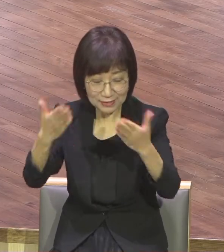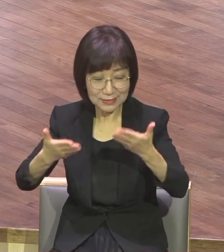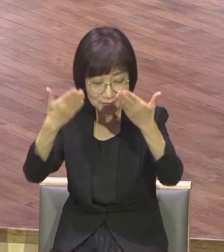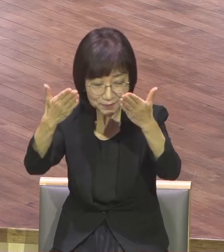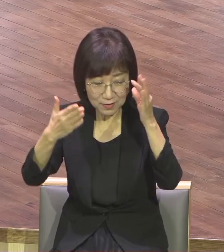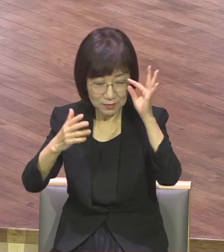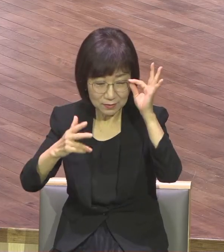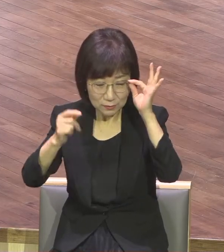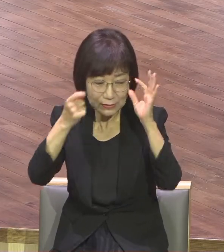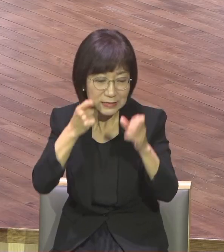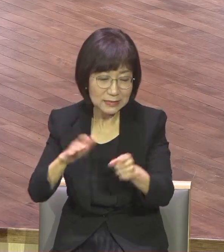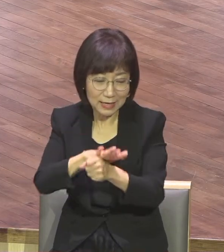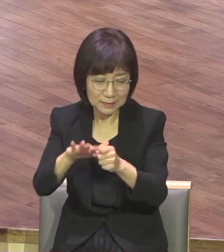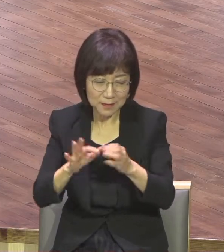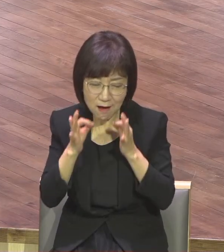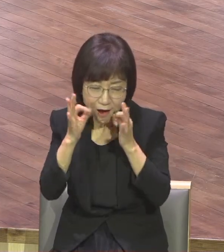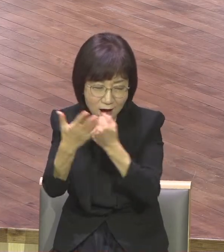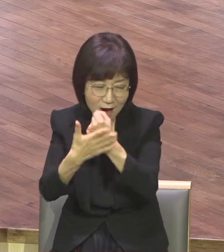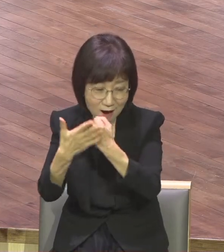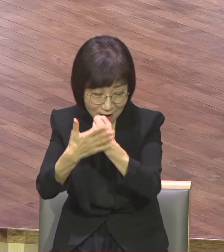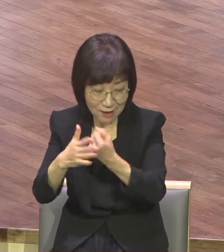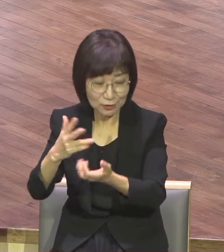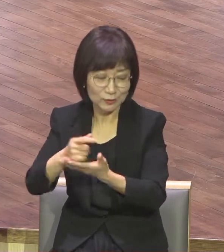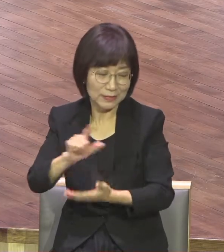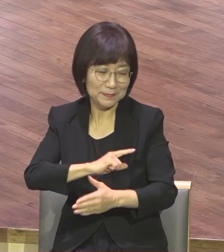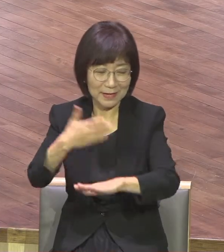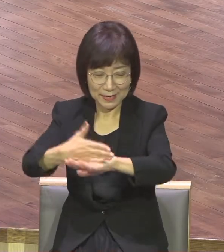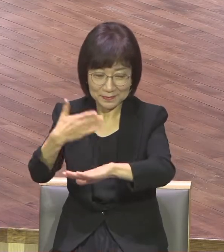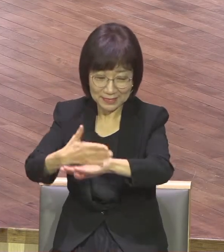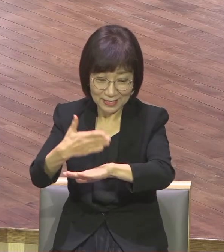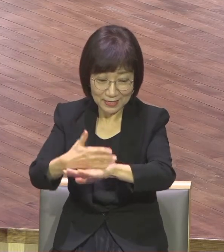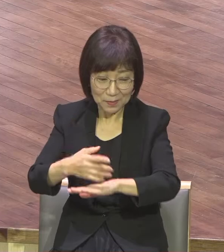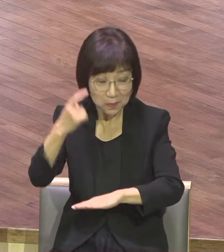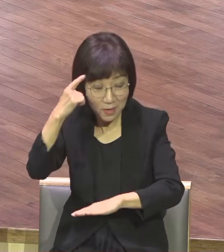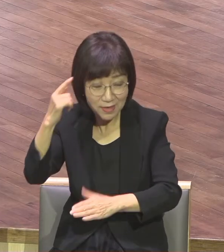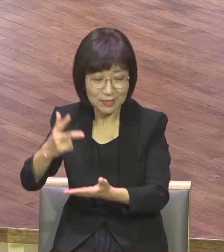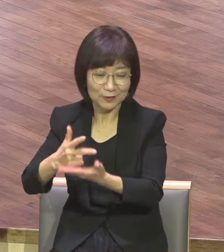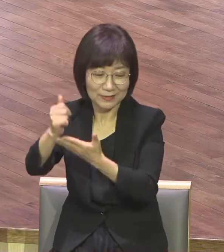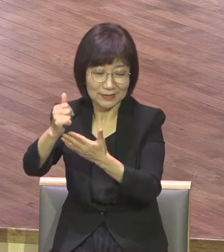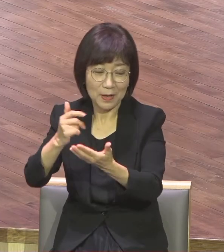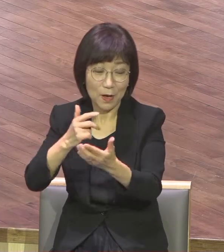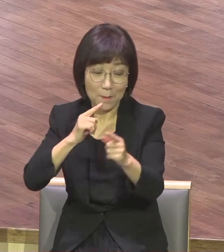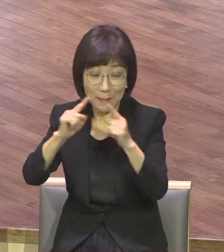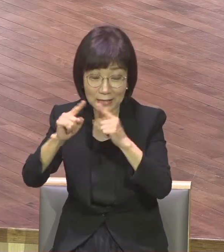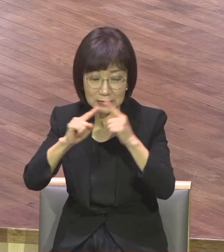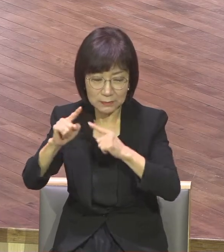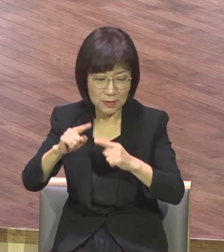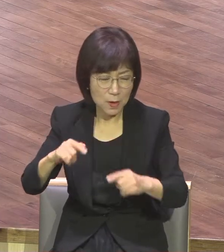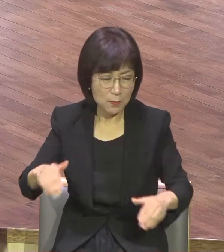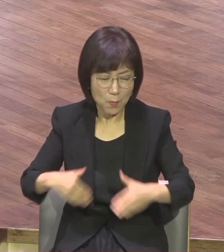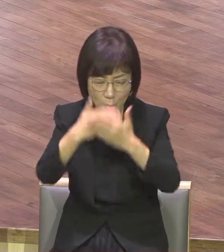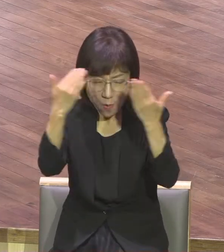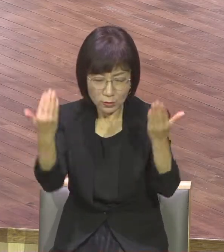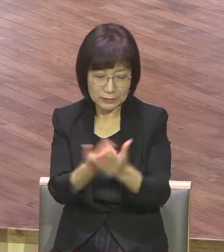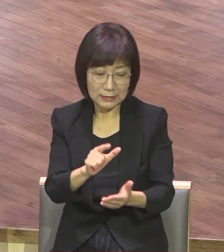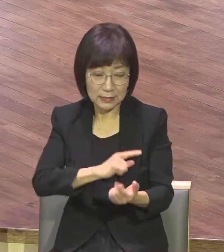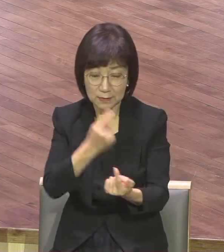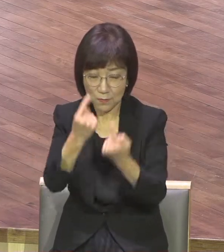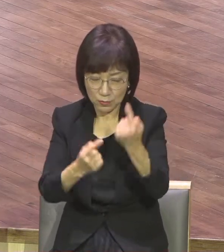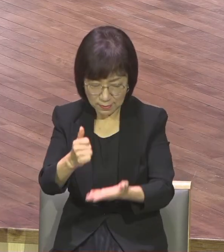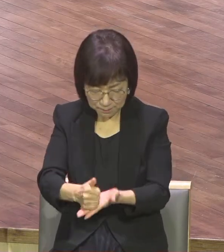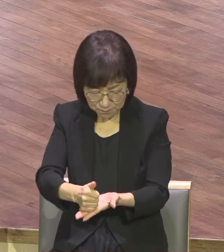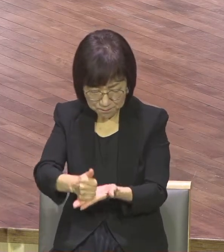인자하심과 성실하심으로 말미암아 주의 이름에 감사하오리니 이는 주께서 주의 말씀을 주의 모든 이름보다